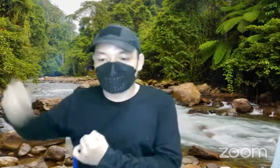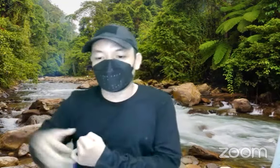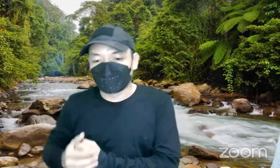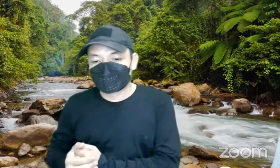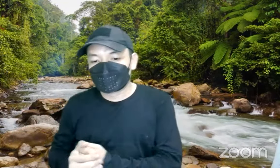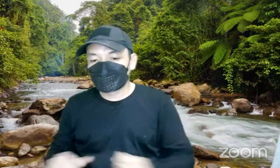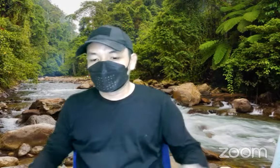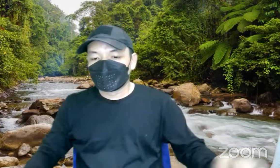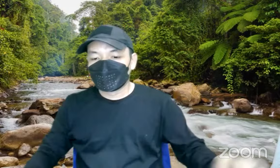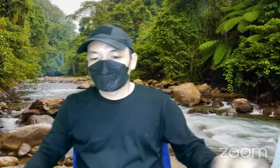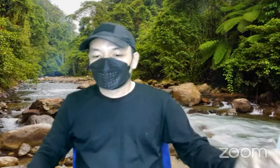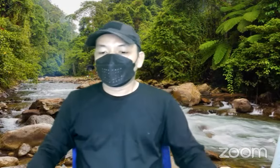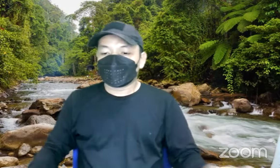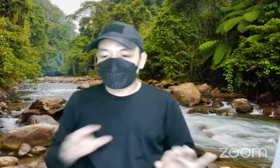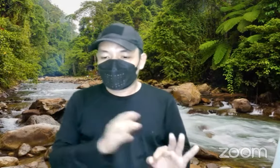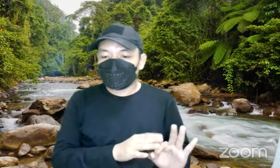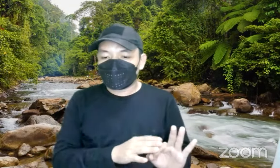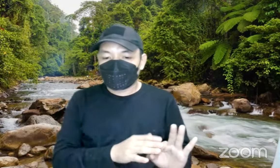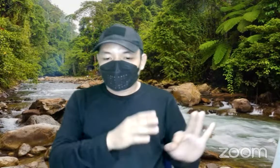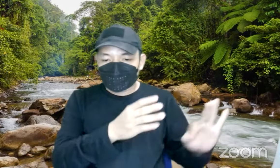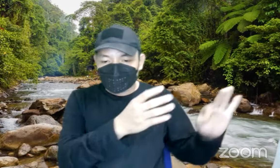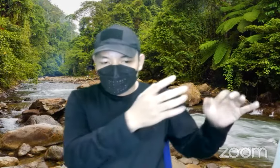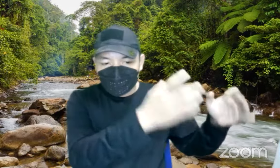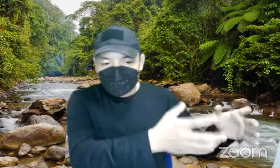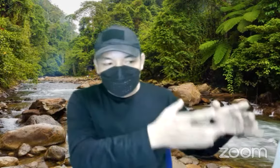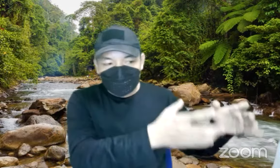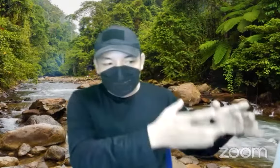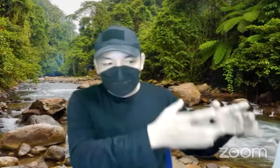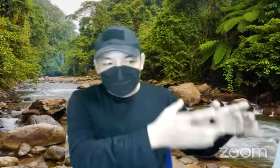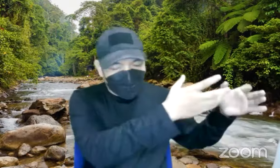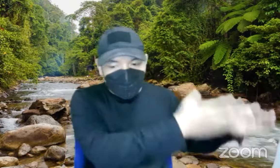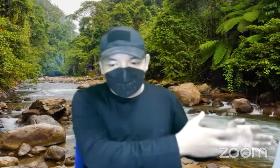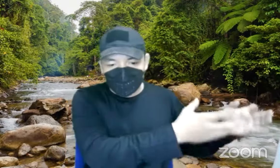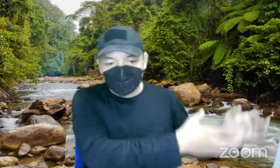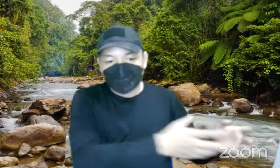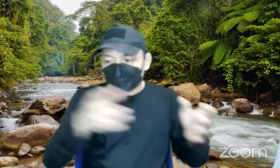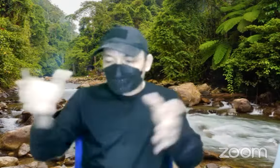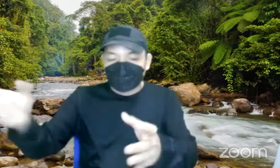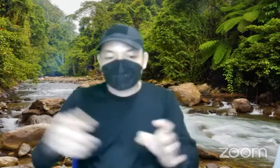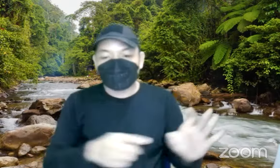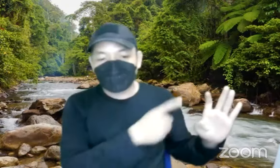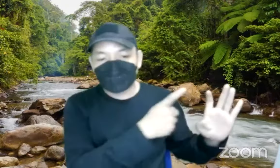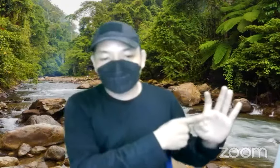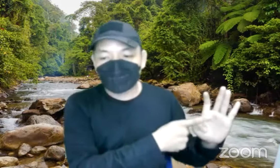နေပါပြီဒီရုပ်တန့်တွေဓာတ်ပုံတွေတွေ့လာလို့နော်ကြီးလိုက်လို့ရှိရင်ပြည်သူတွေအကုန်လုံးက